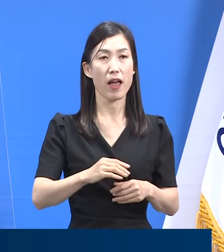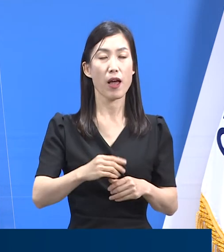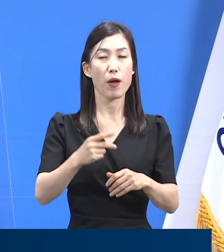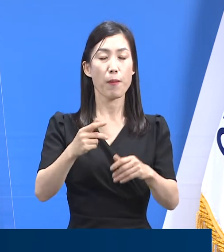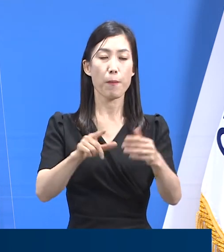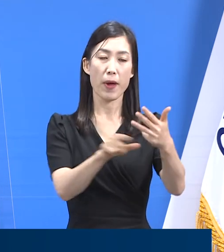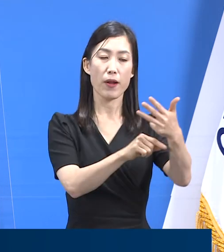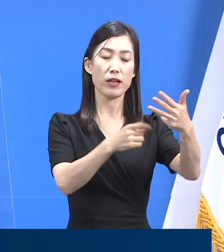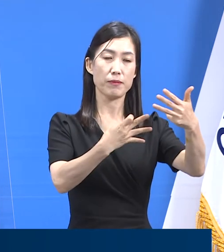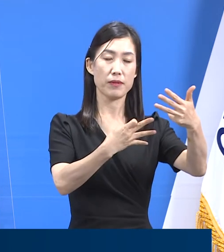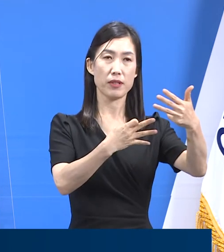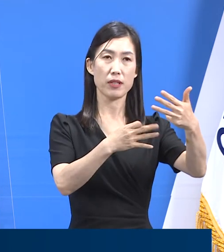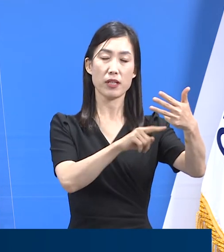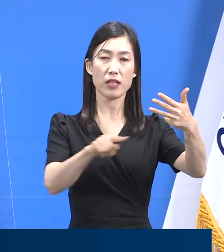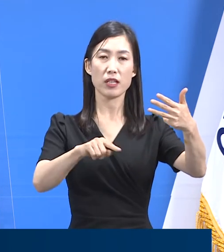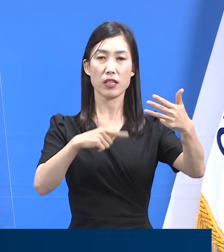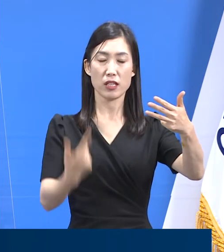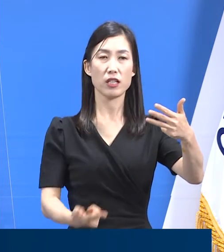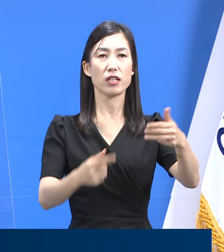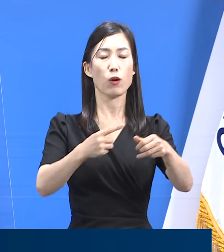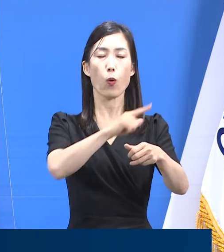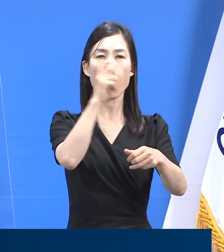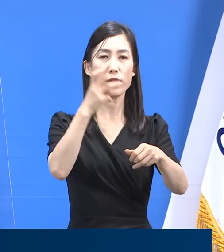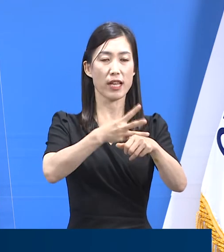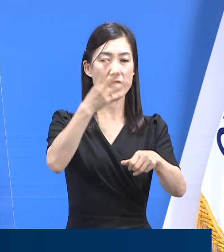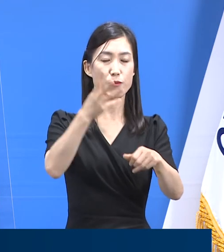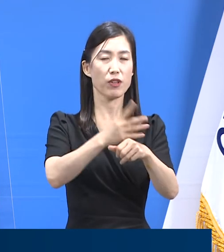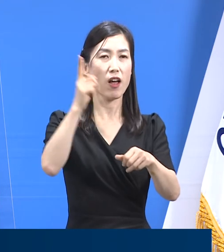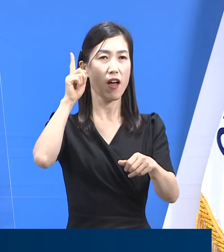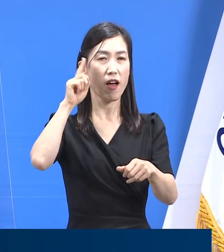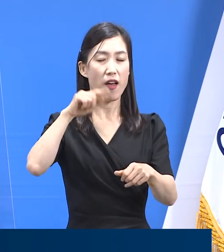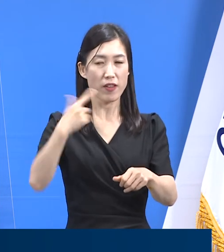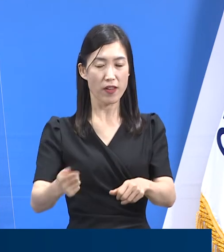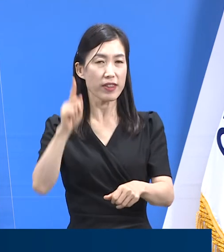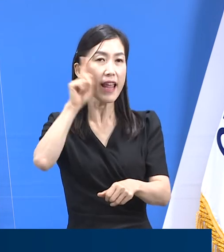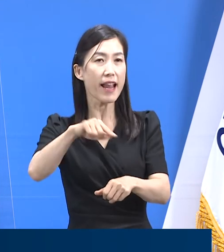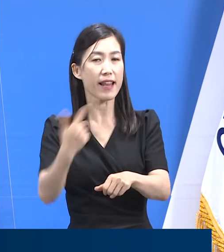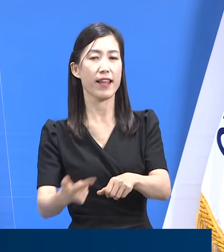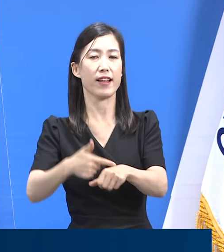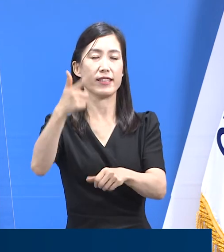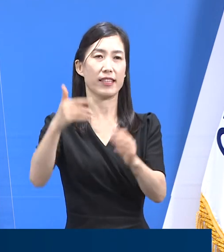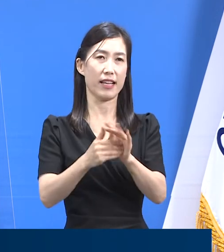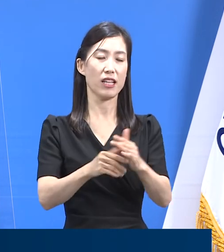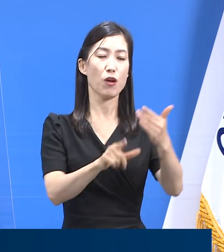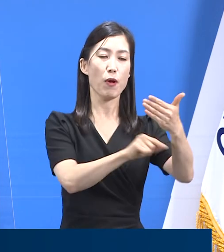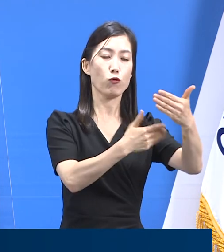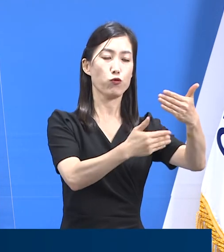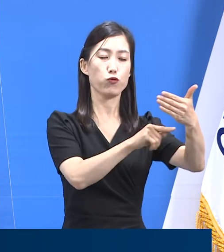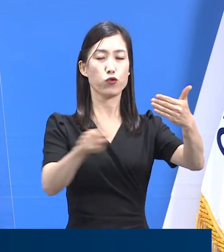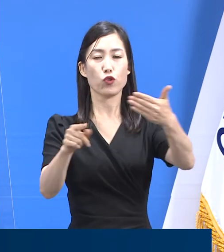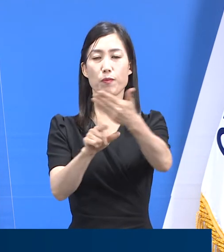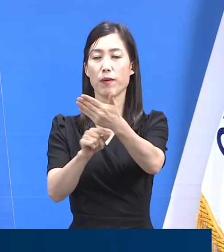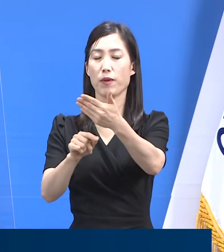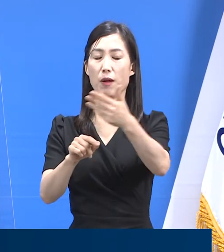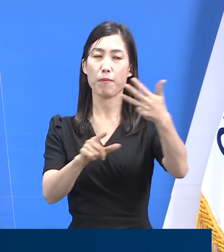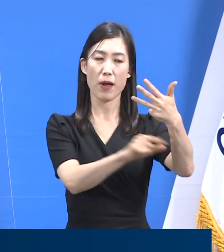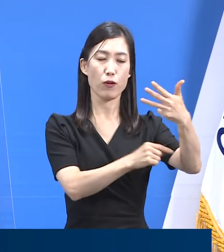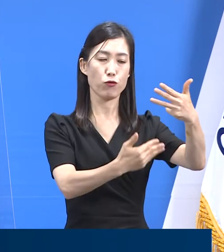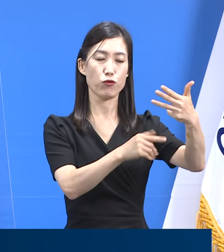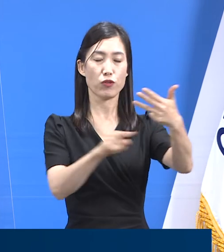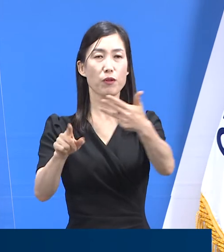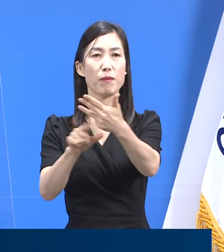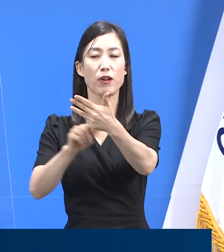8월 4일 15시부터 8월 8일 18시까지 가능하며 접종은 8월 9일부터 8월 25일까지 진행될